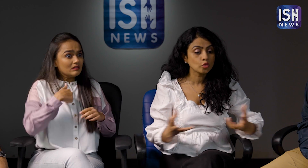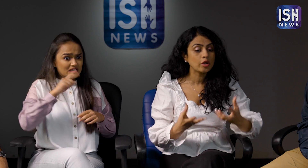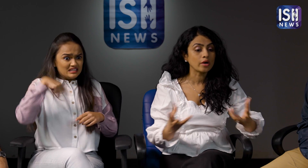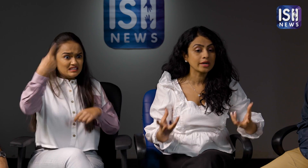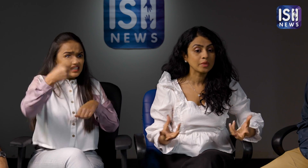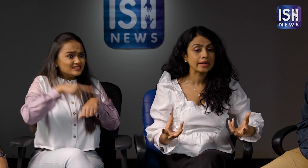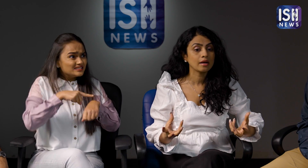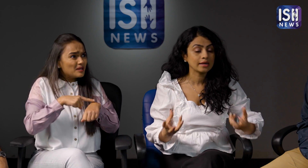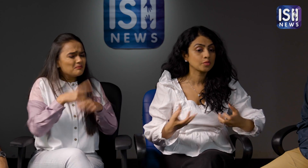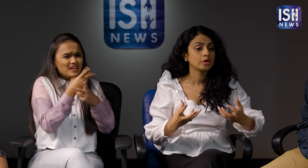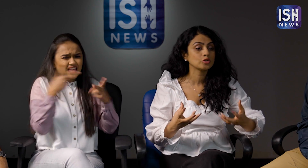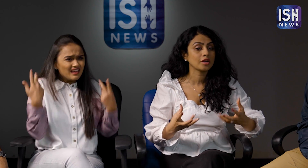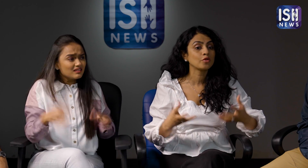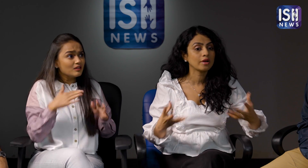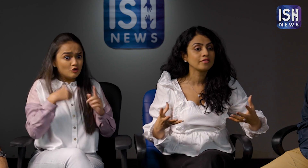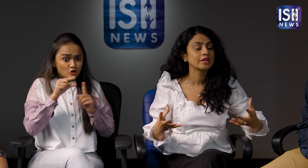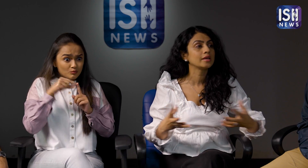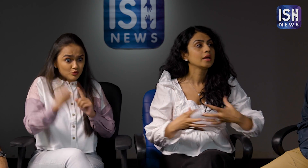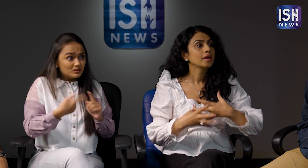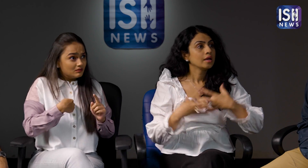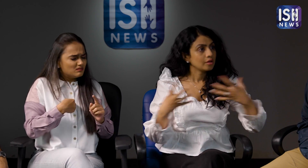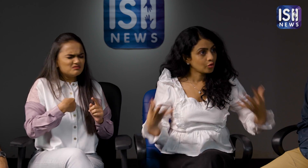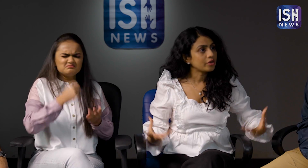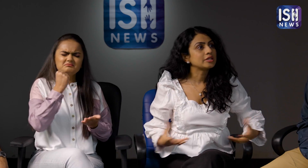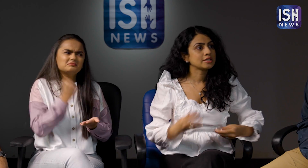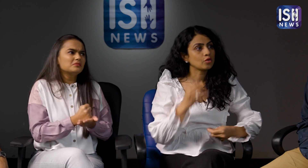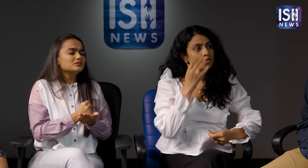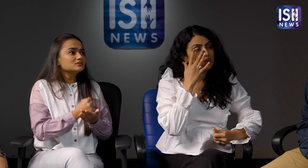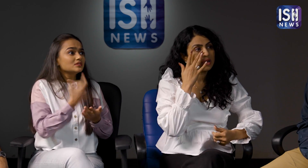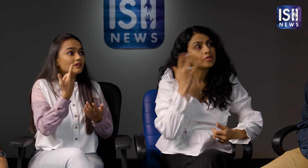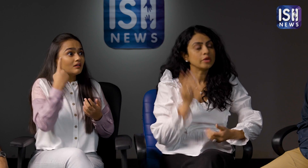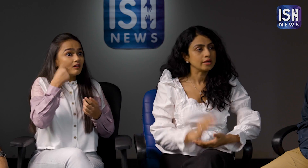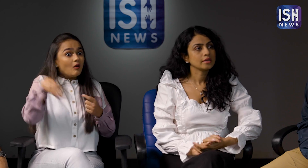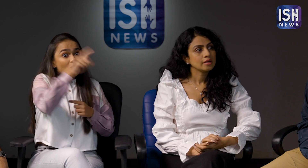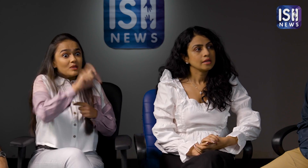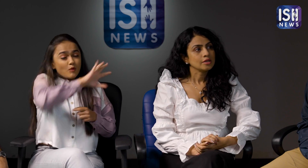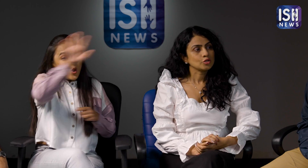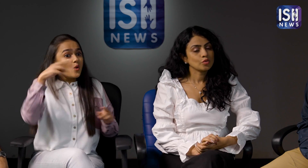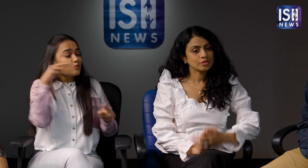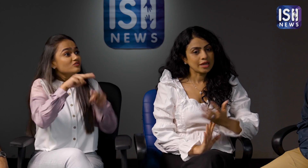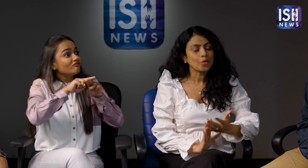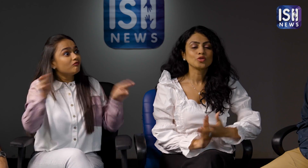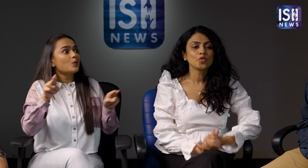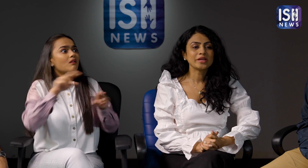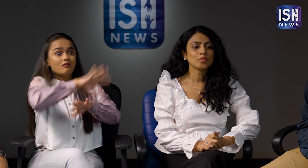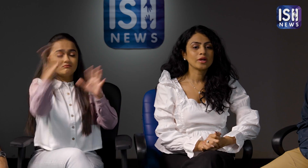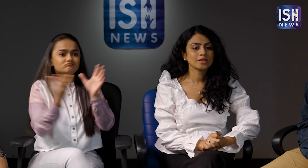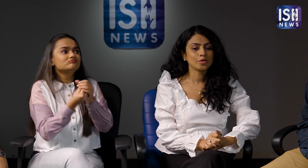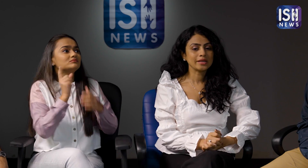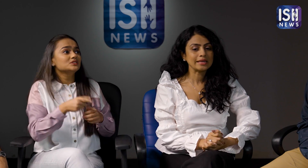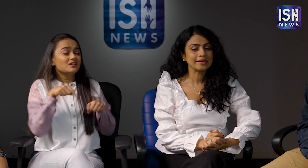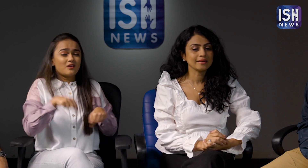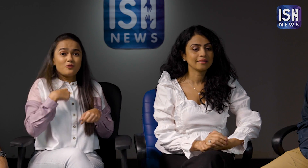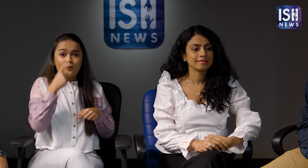next time जो भी content बनेगा as a producer I would love कि it reaches out to everybody. So सारी औरतों को मैं ये